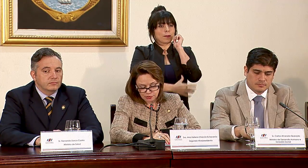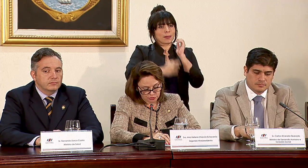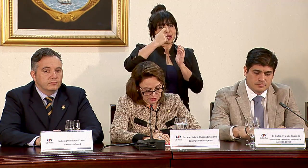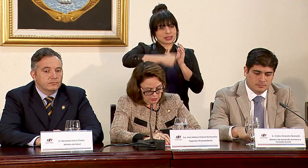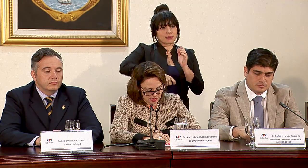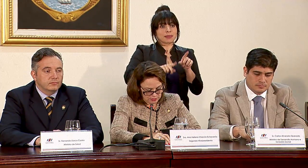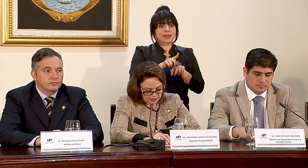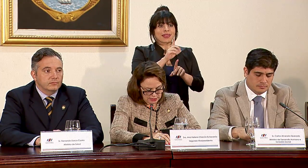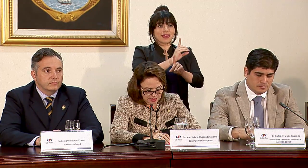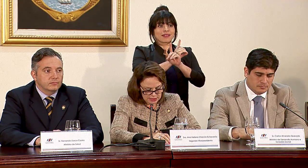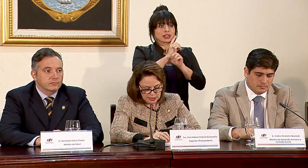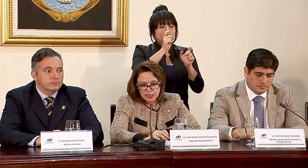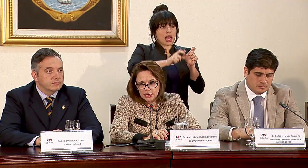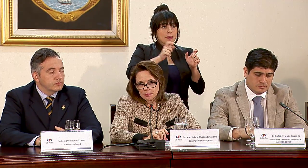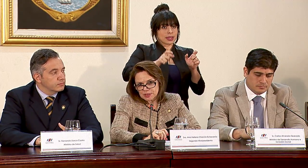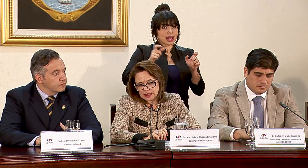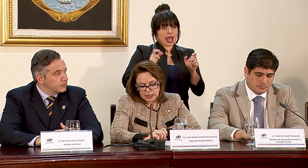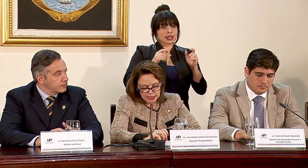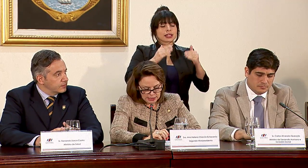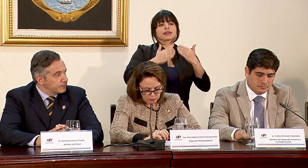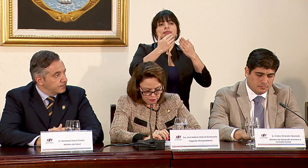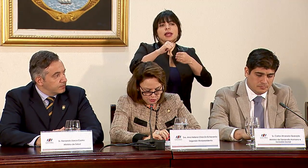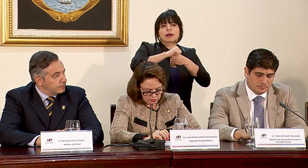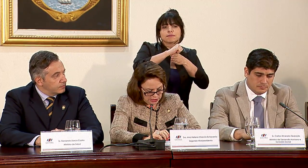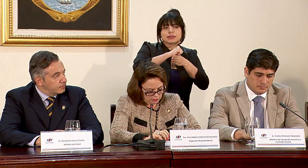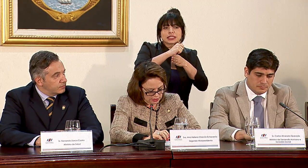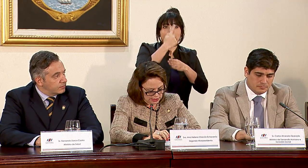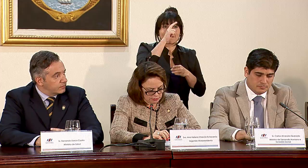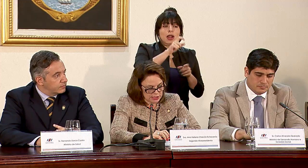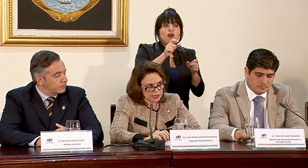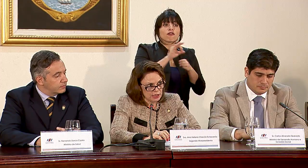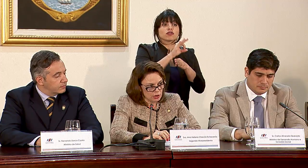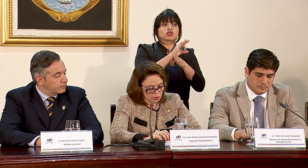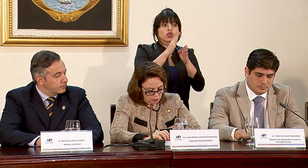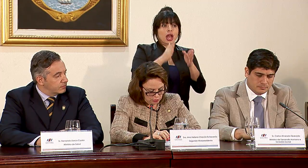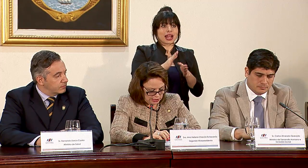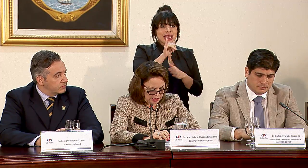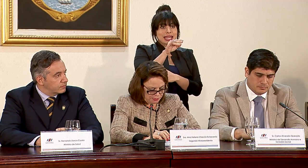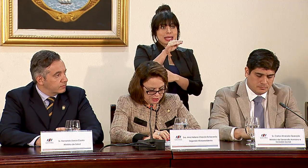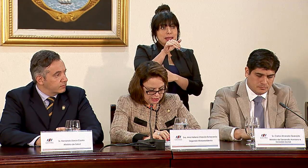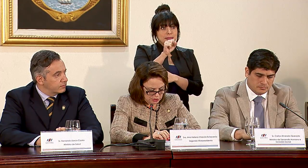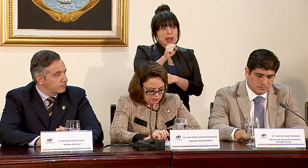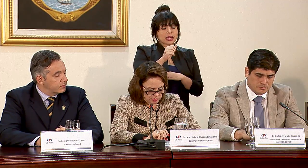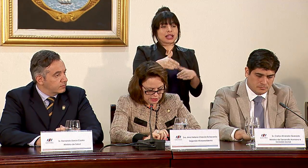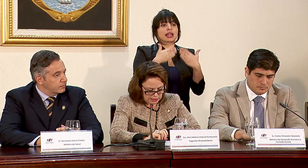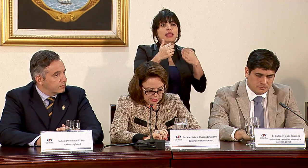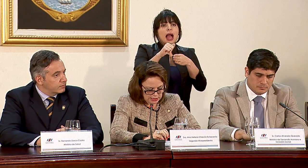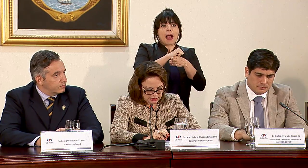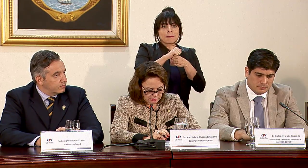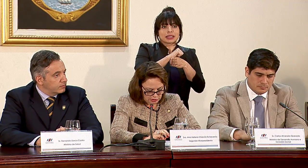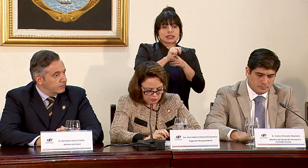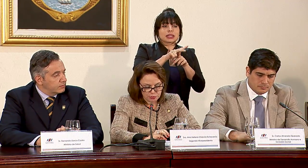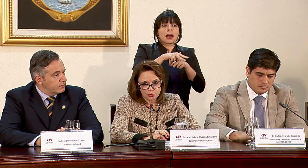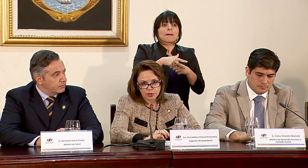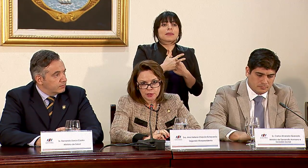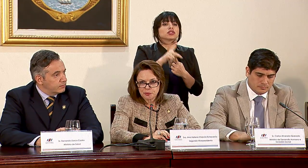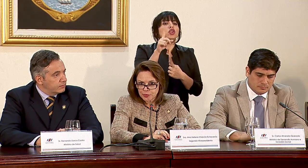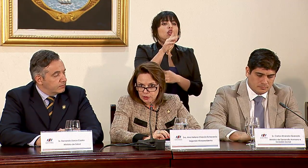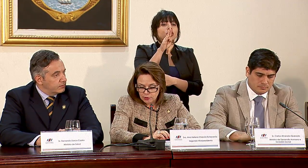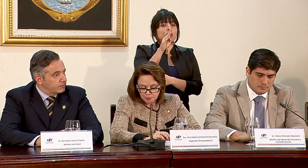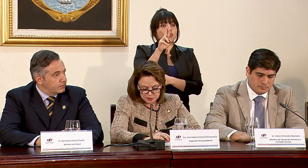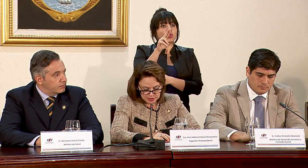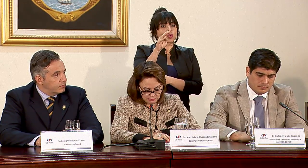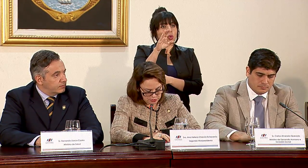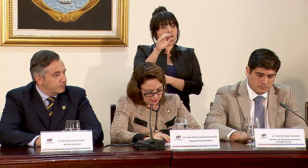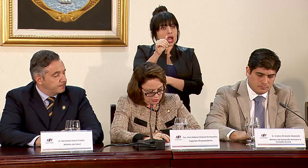Y la Defensoría de los Habitantes capacitará a los funcionarios de Limas con una capacitación que inicia en la región Brunca,